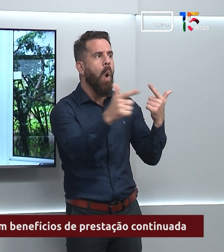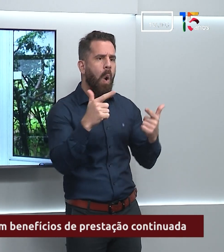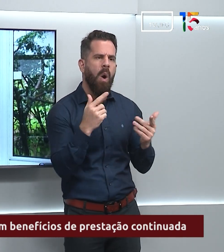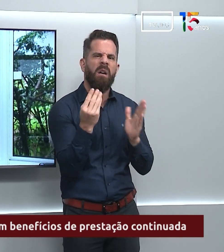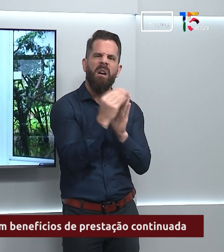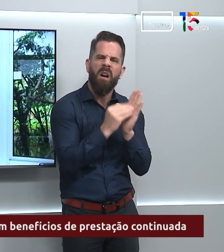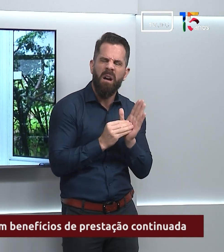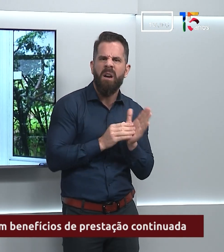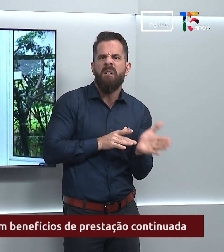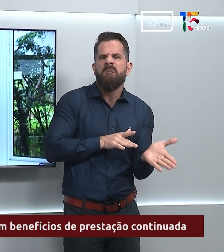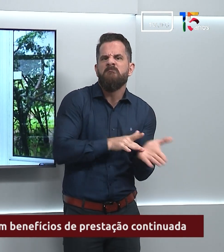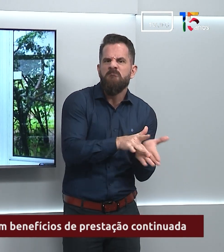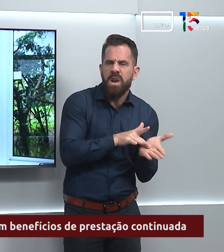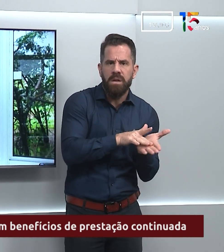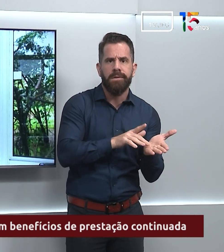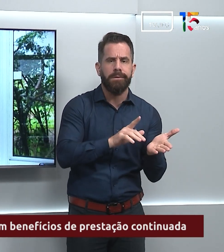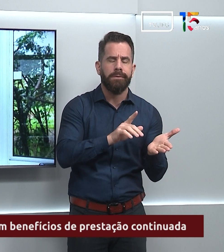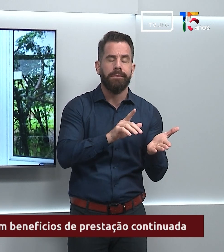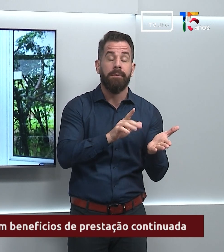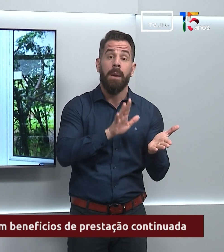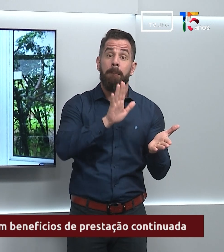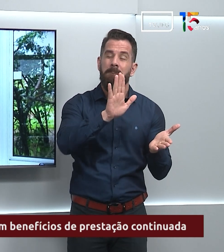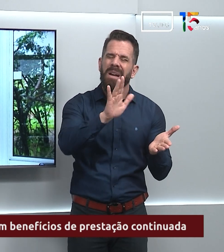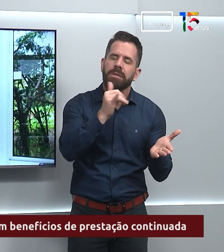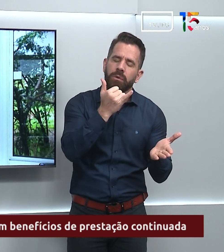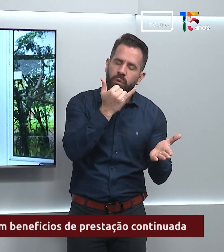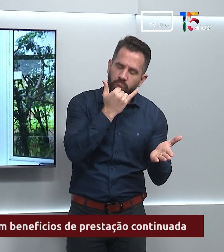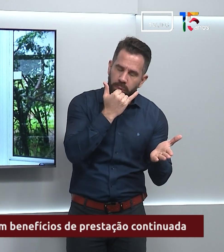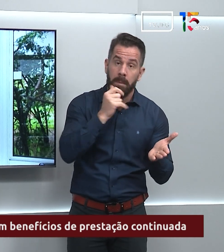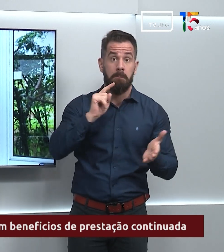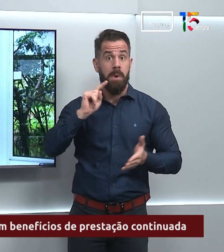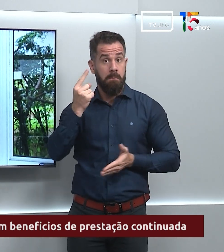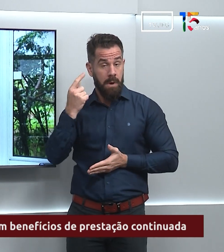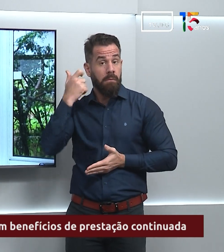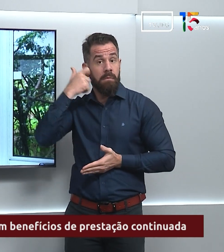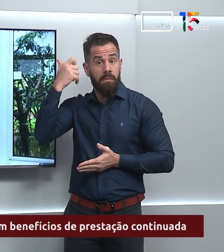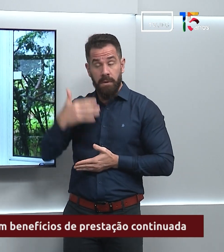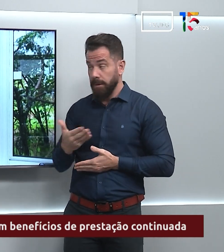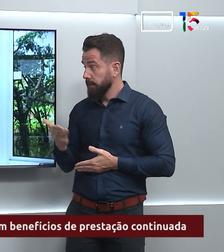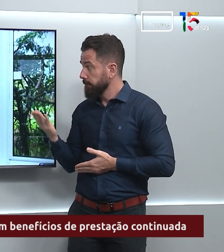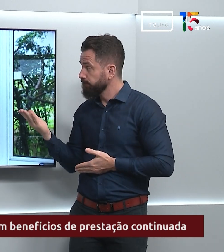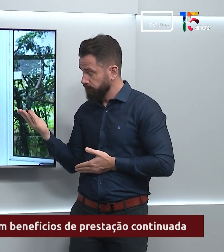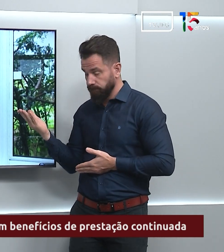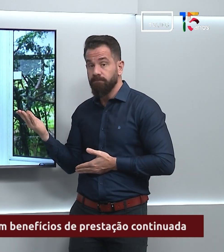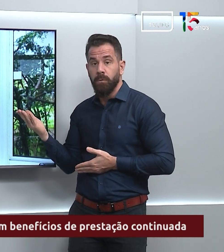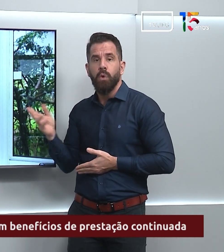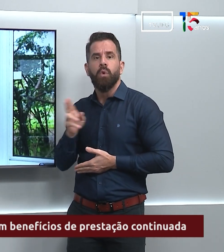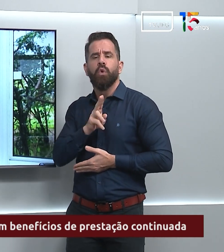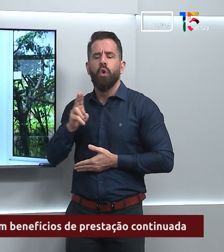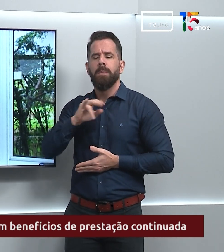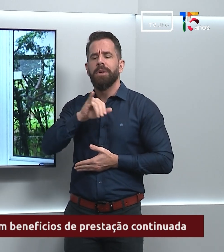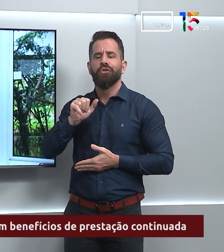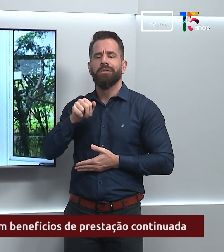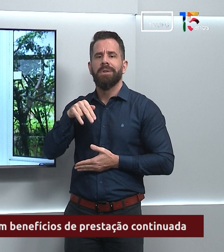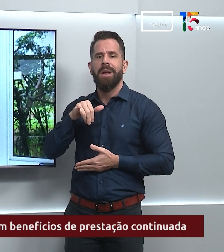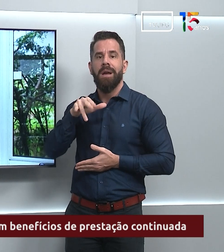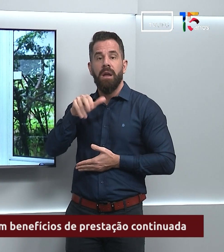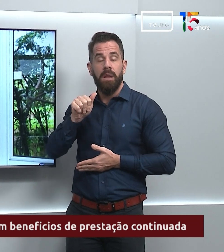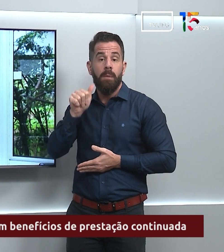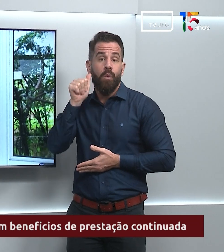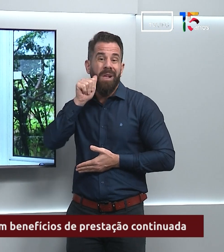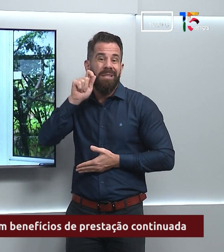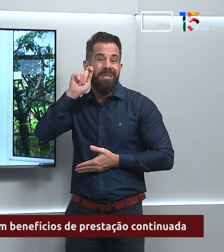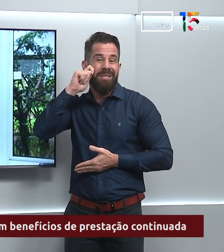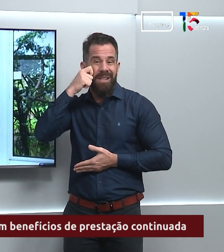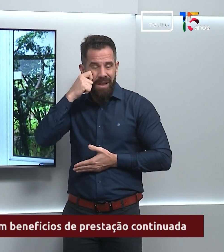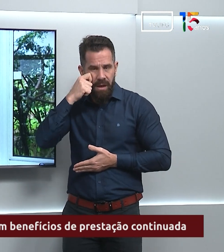dessa associação criminosa. Bom, pensando em nosso público cego e de baixa visão, eu vou me descrever. Meu nome é Janaína de Oliveira, sou uma mulher